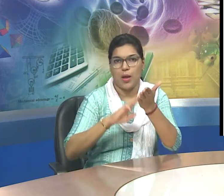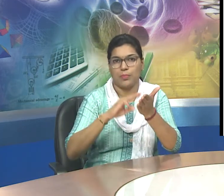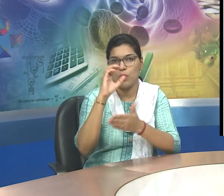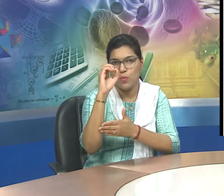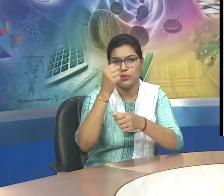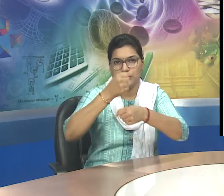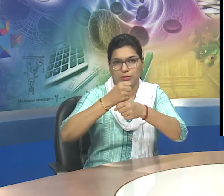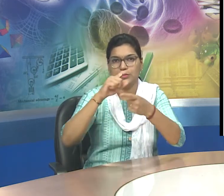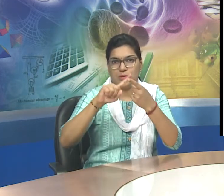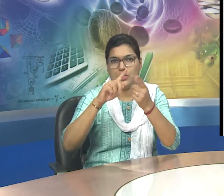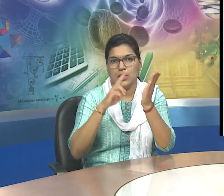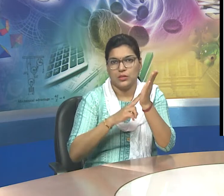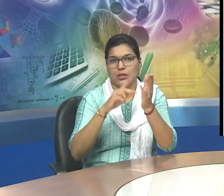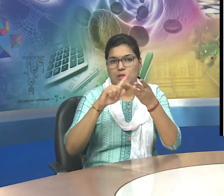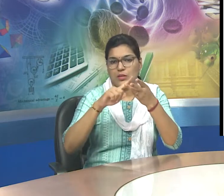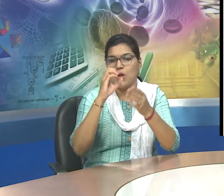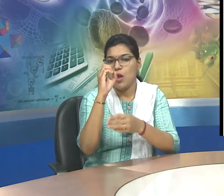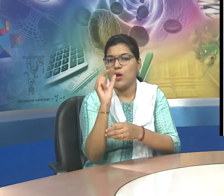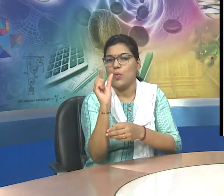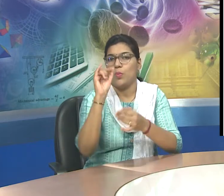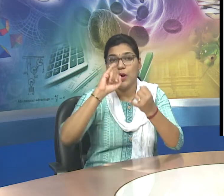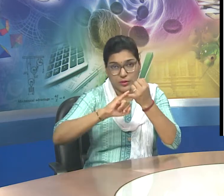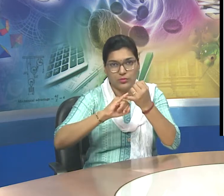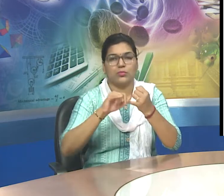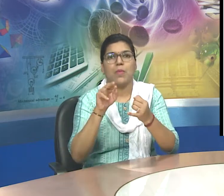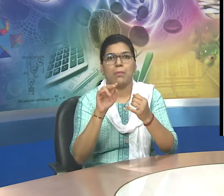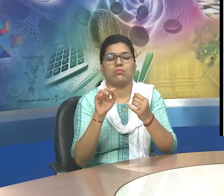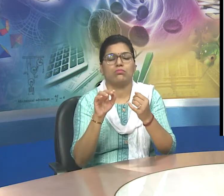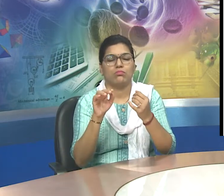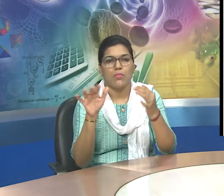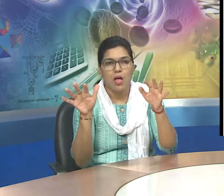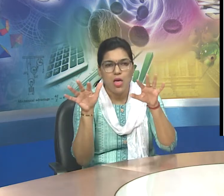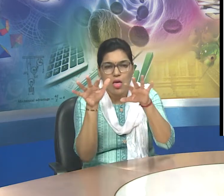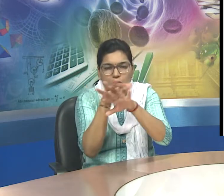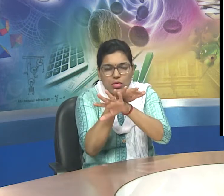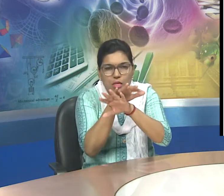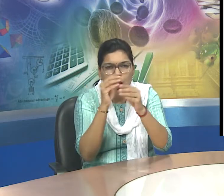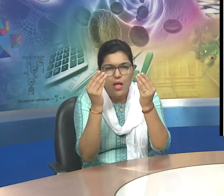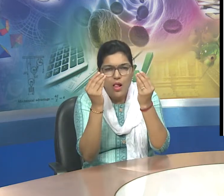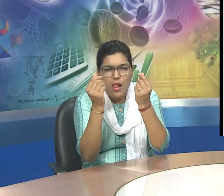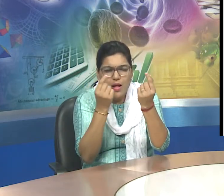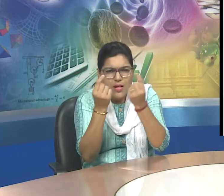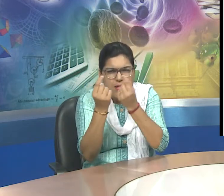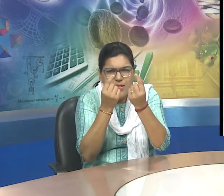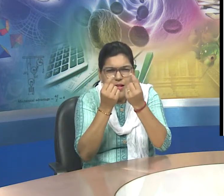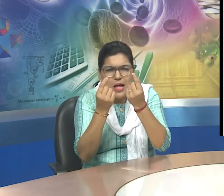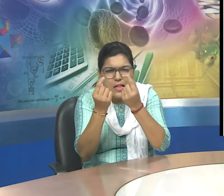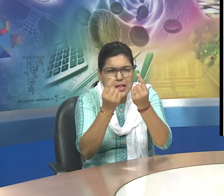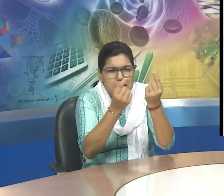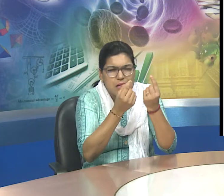चीज़ें मिक्स हैं। और जो नीचे शब्द लिखा है होमोजीनियस, अर्थात वो आपस में बिल्कुल इस तरह